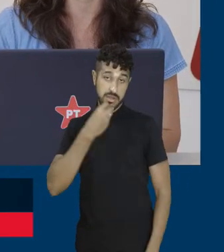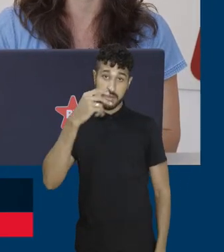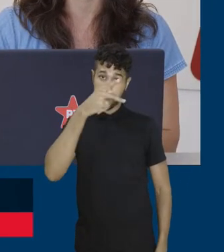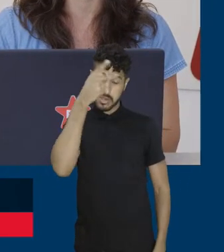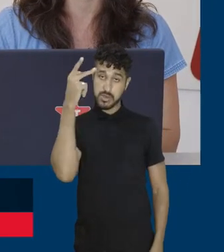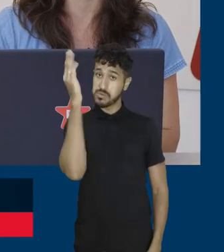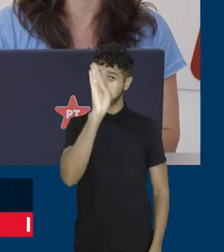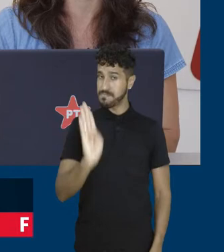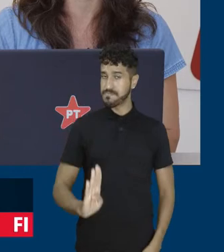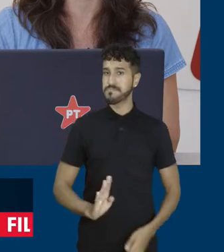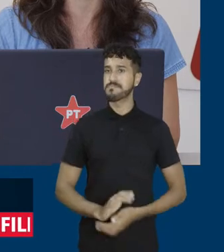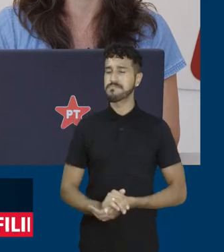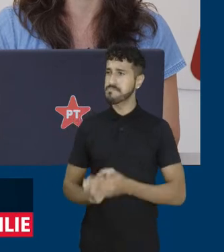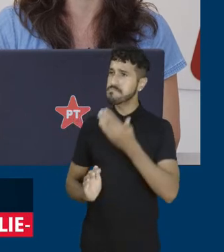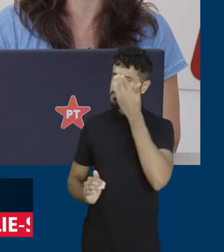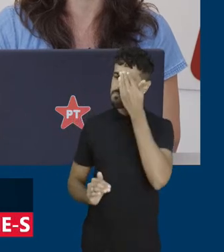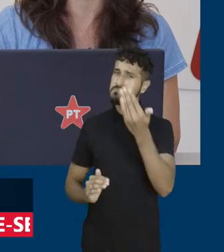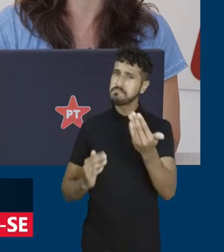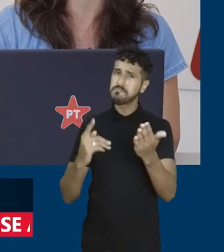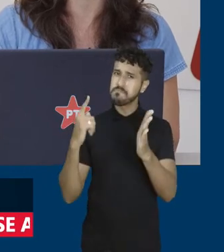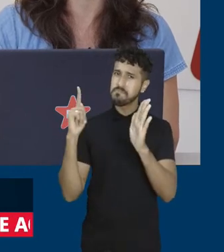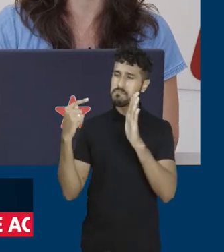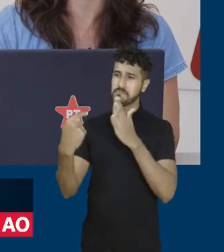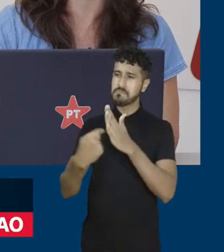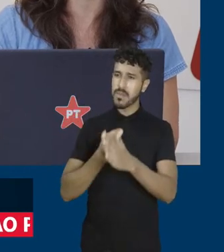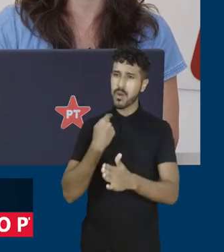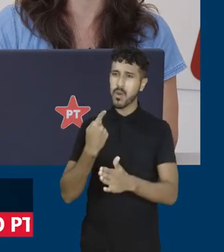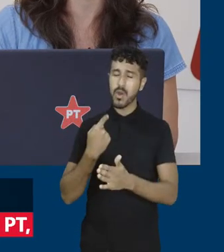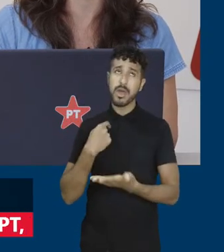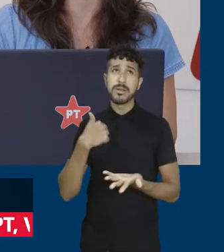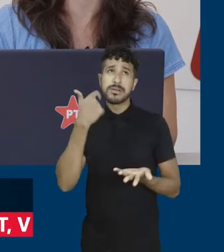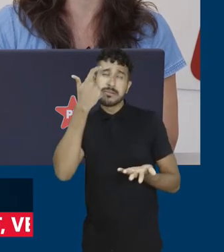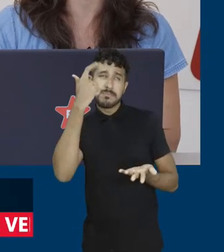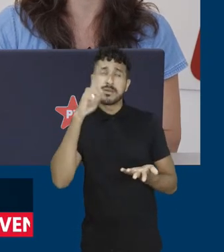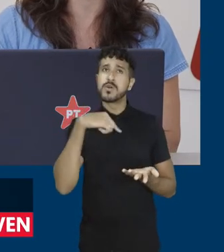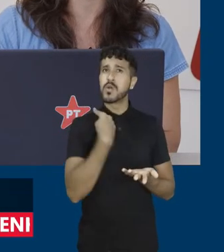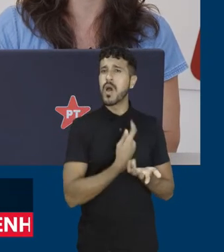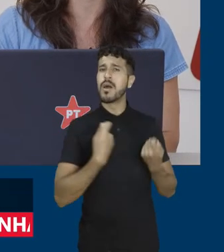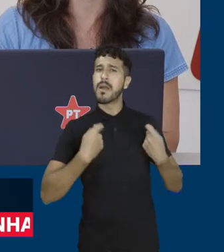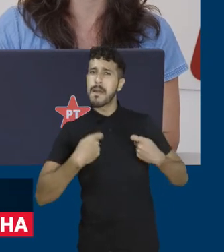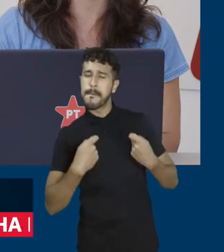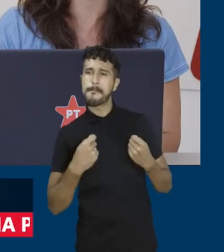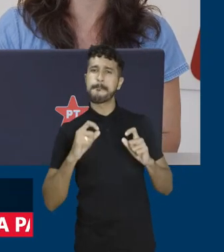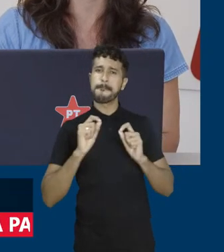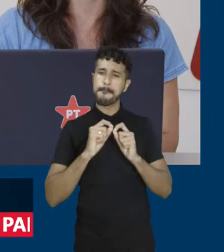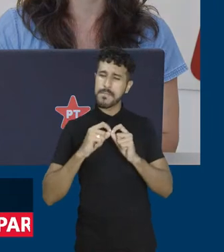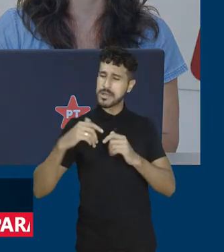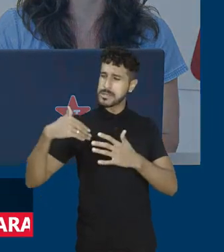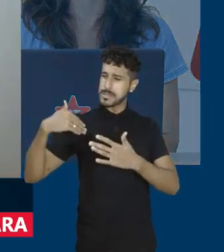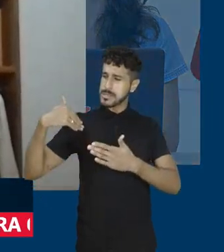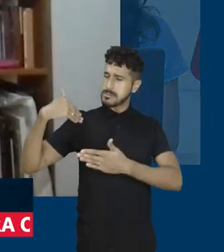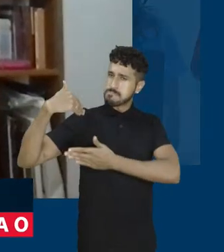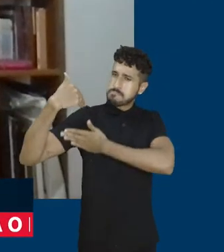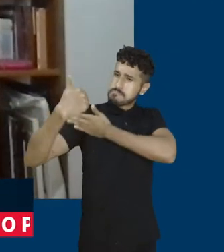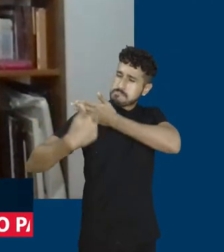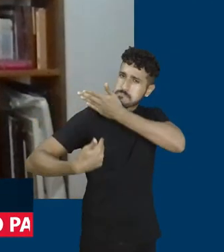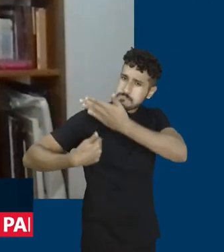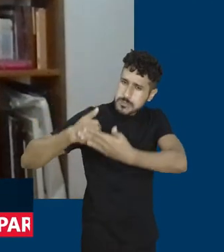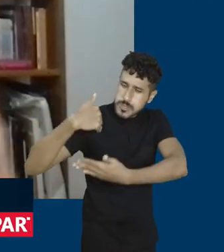Amanda, tem gente, obrigado por essa pergunta. Eu acho que a gente tem ainda que fazer todo um processo